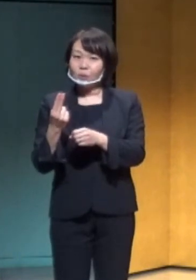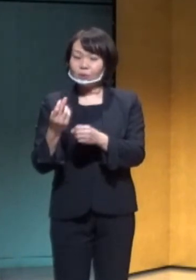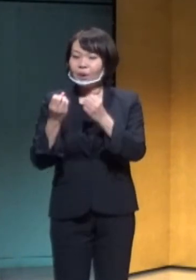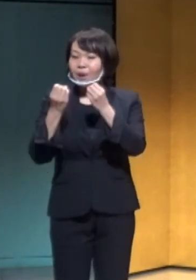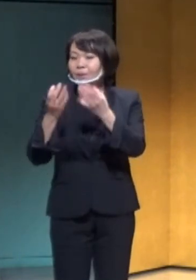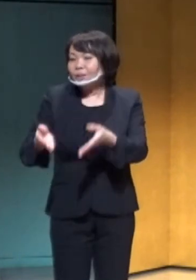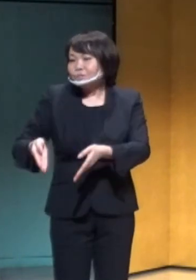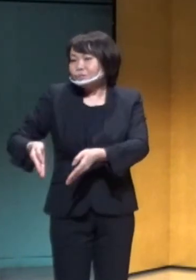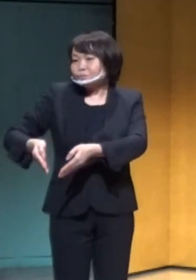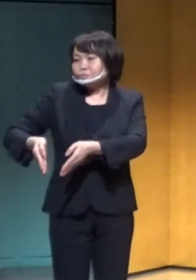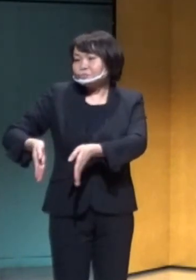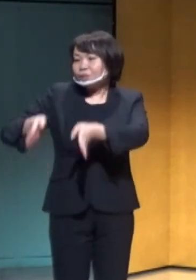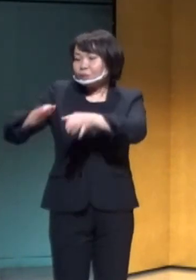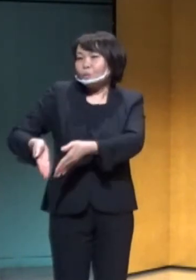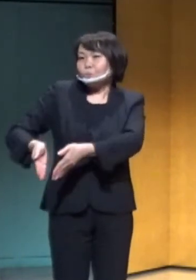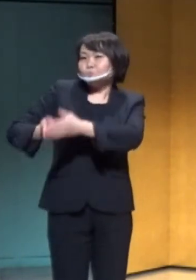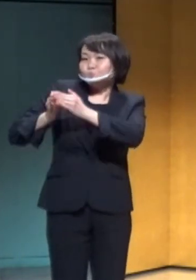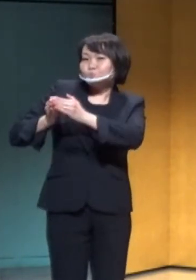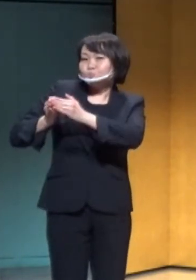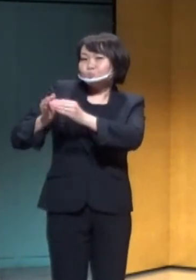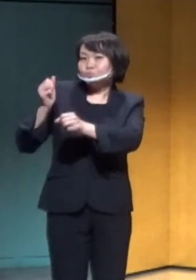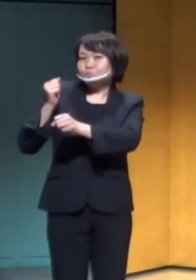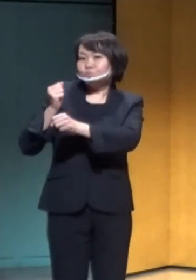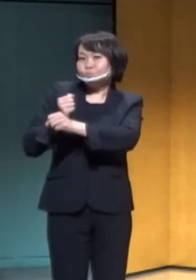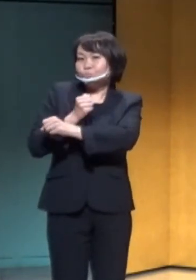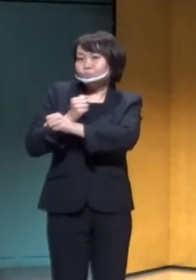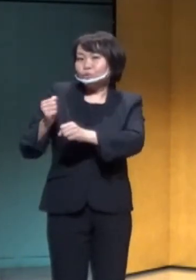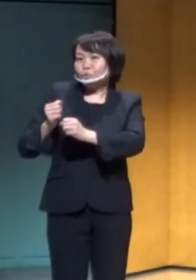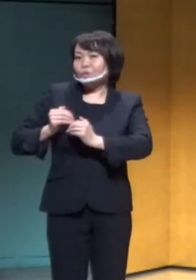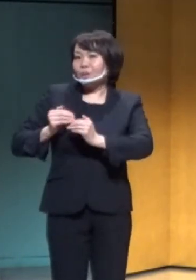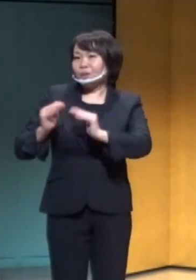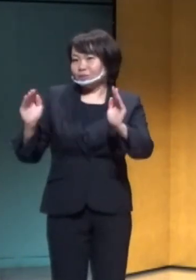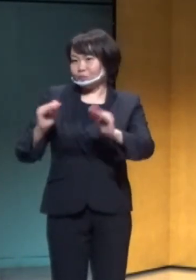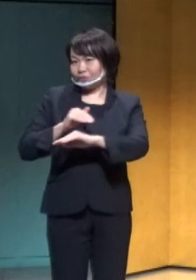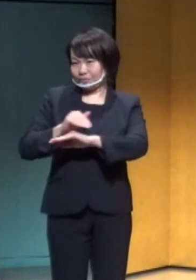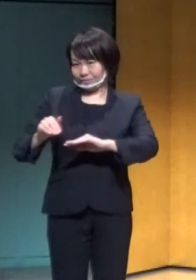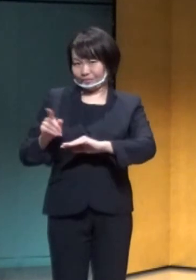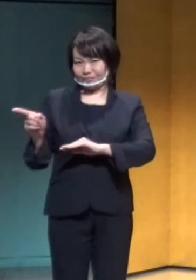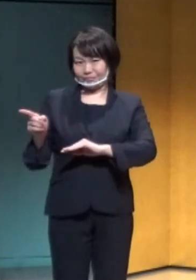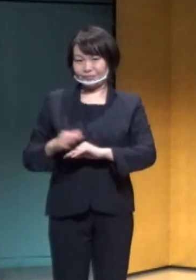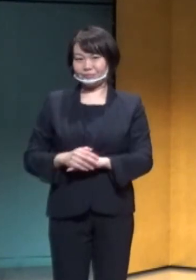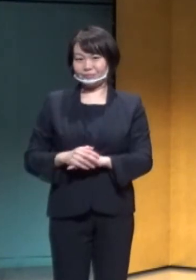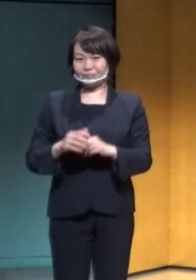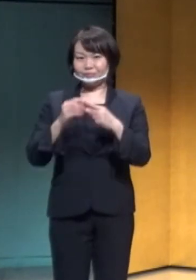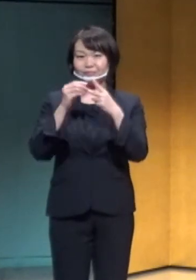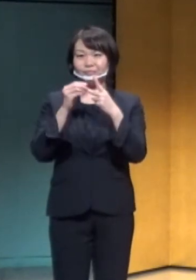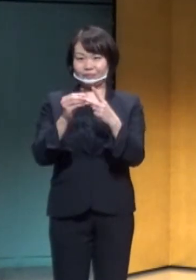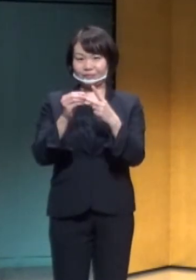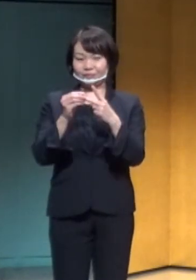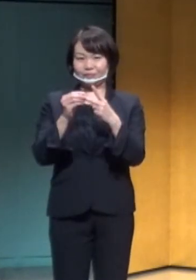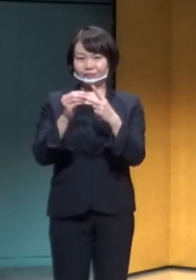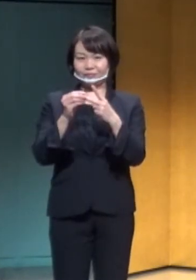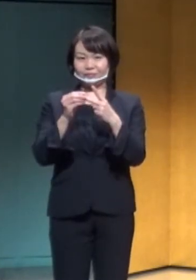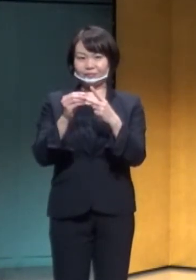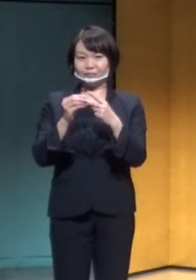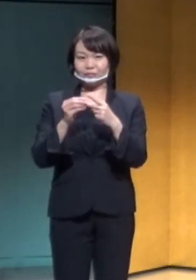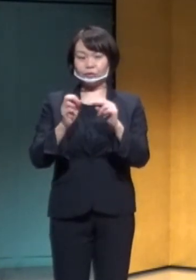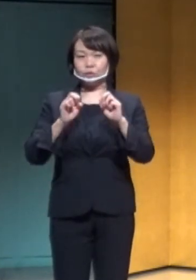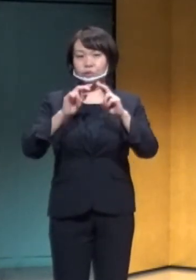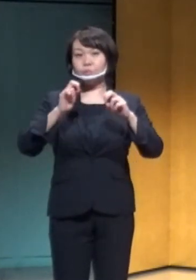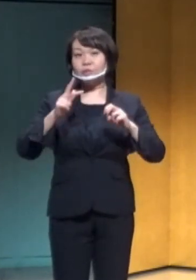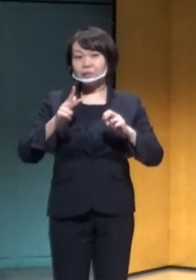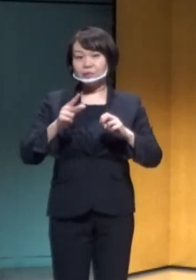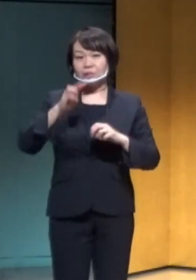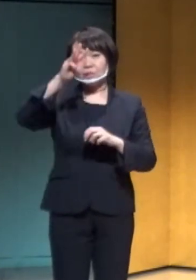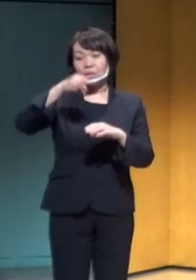よいよ着手してまいると、そのように報告を受けております。そして2つ目、富士見川越バイ